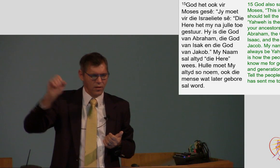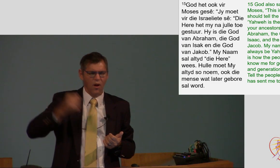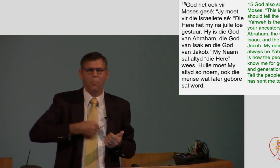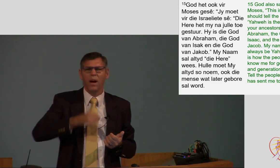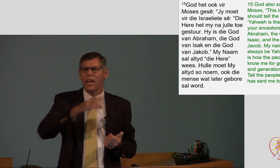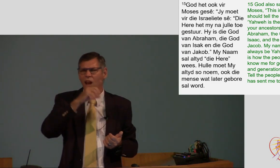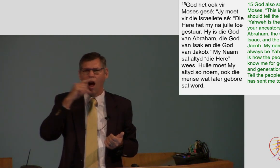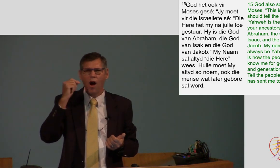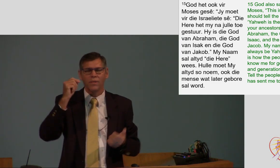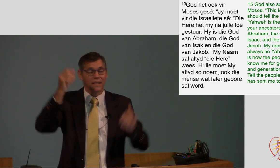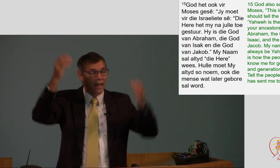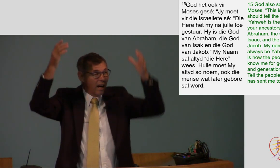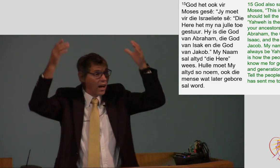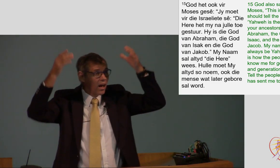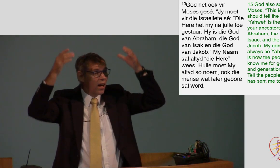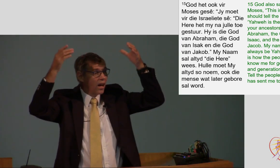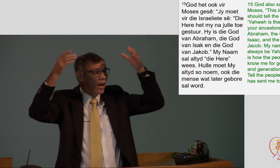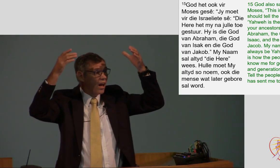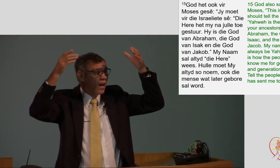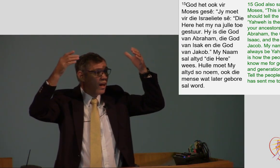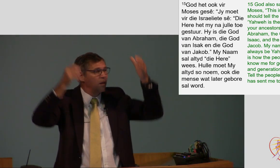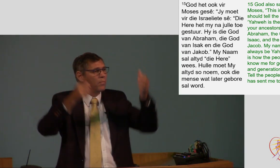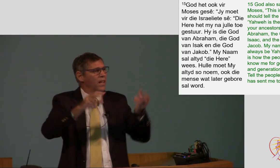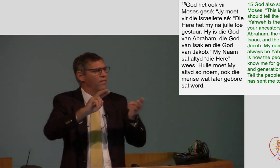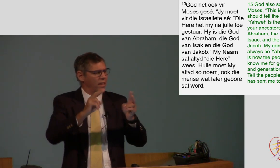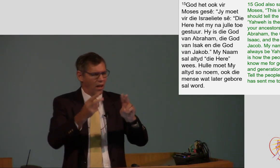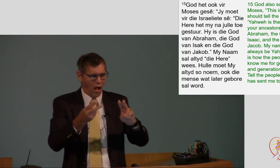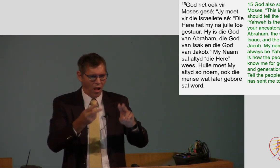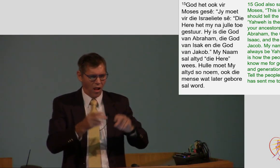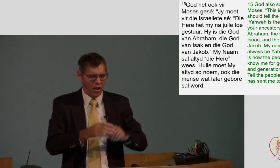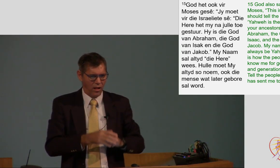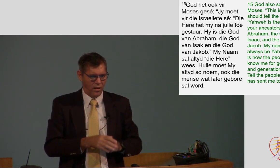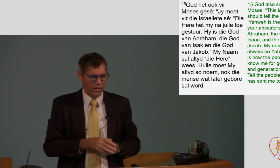My naam is Here, die vertaal.